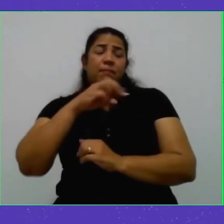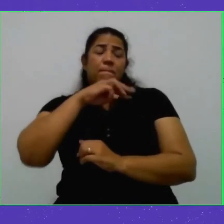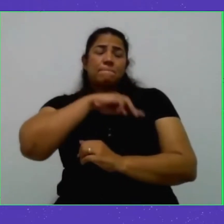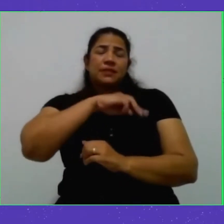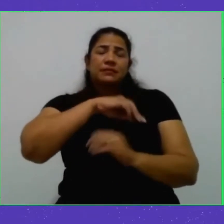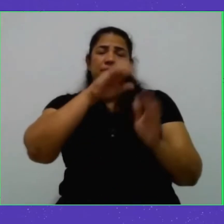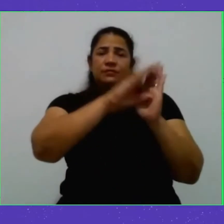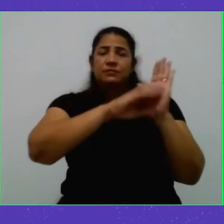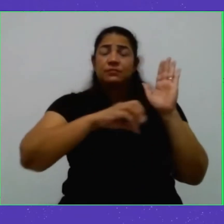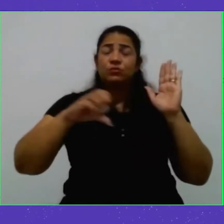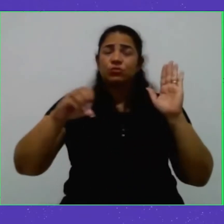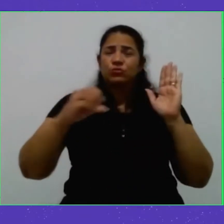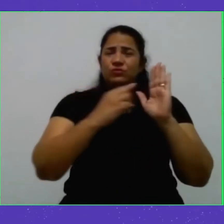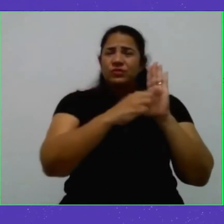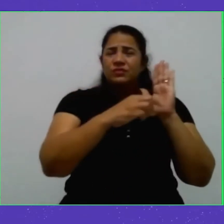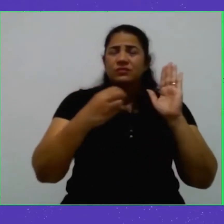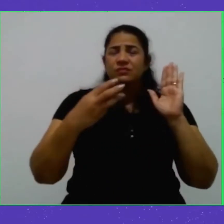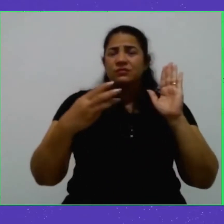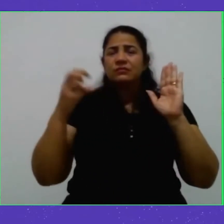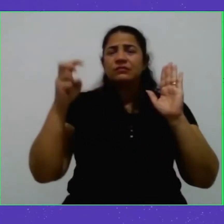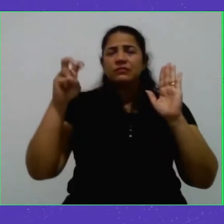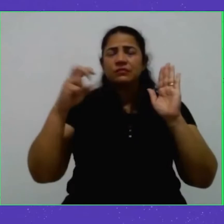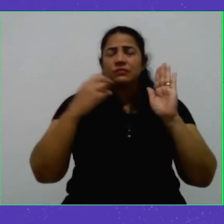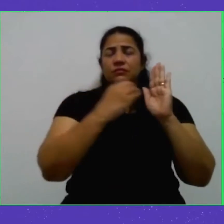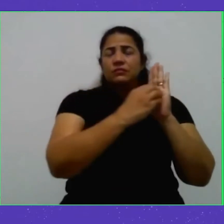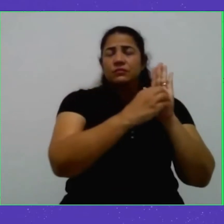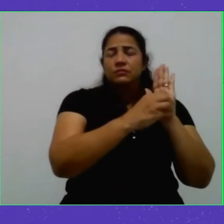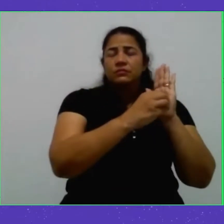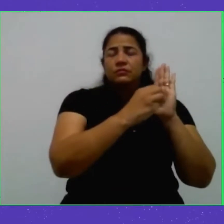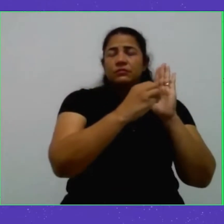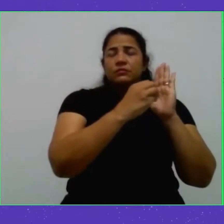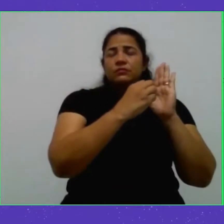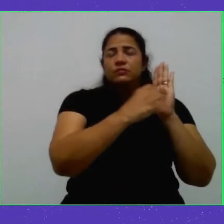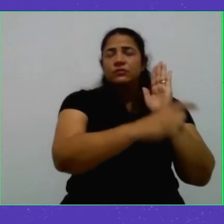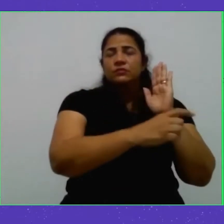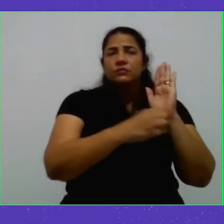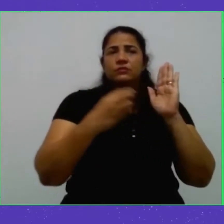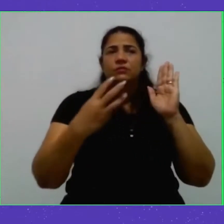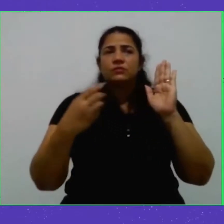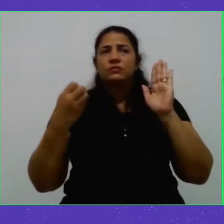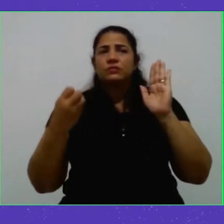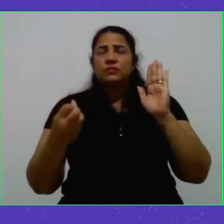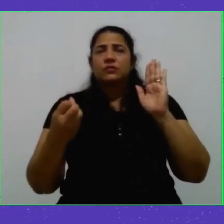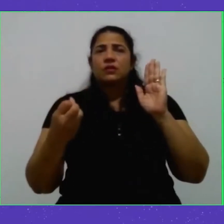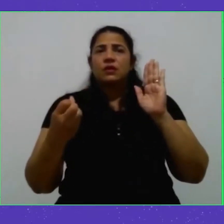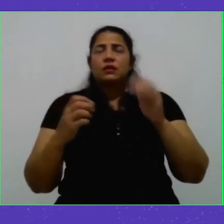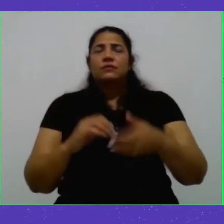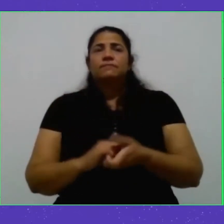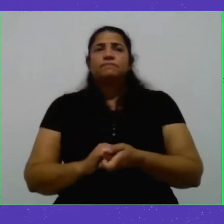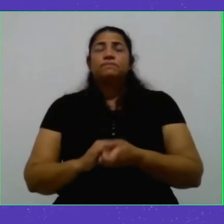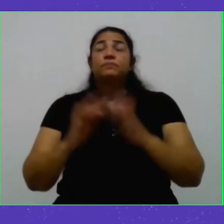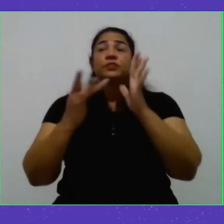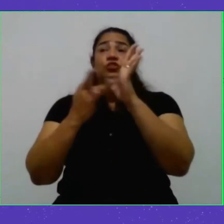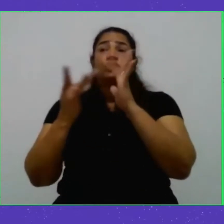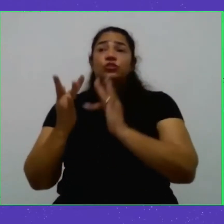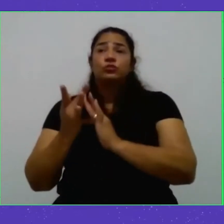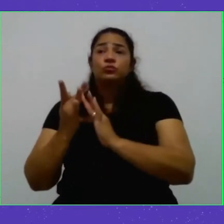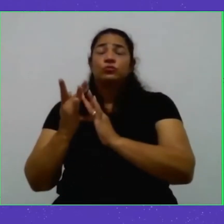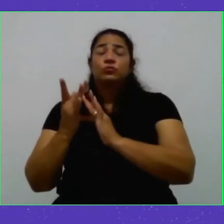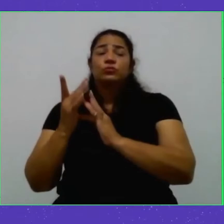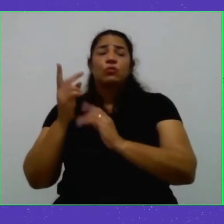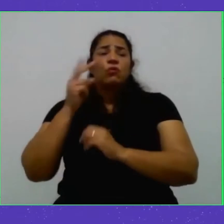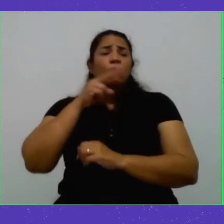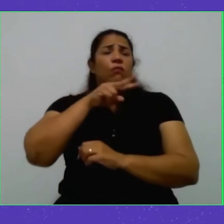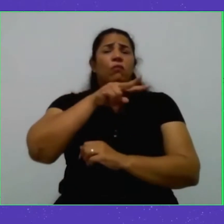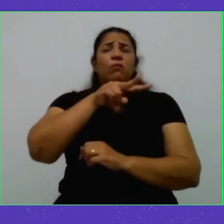olhou para aquelas multidões, ele percebeu que aquele povo estava aflito, exausto, como ovelha sem